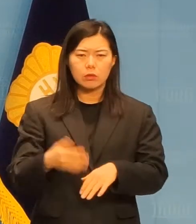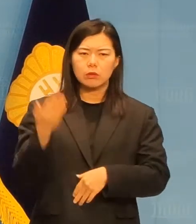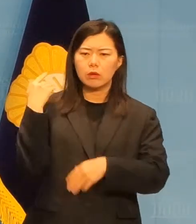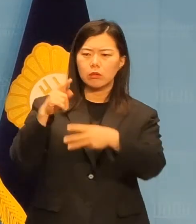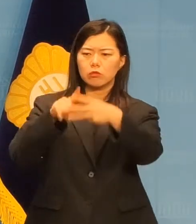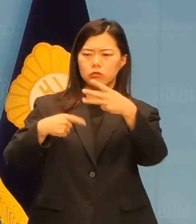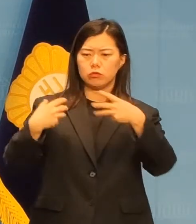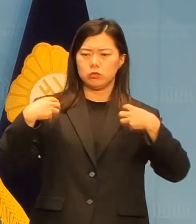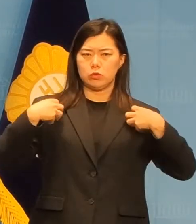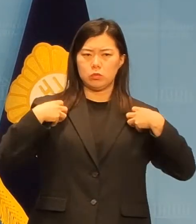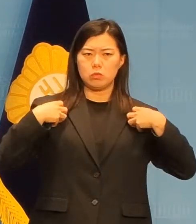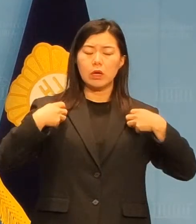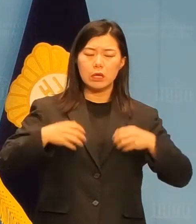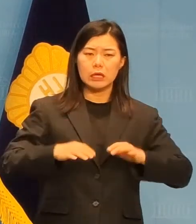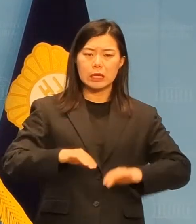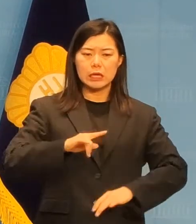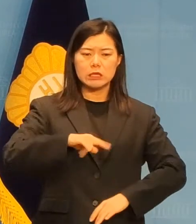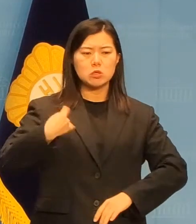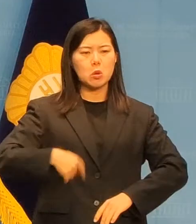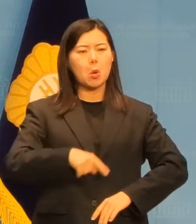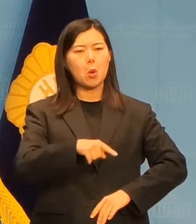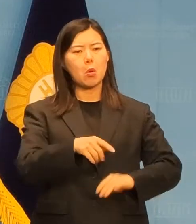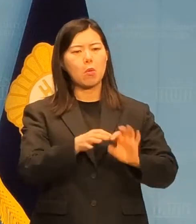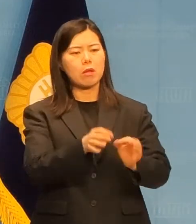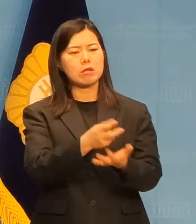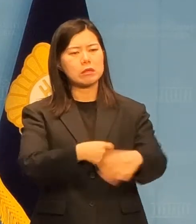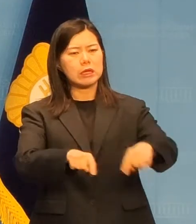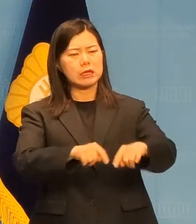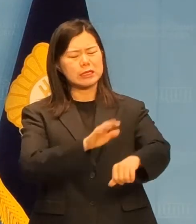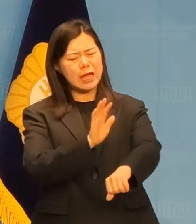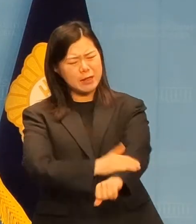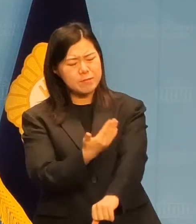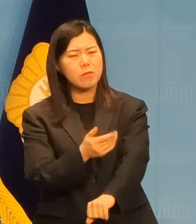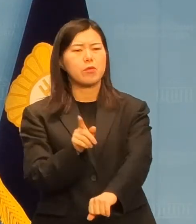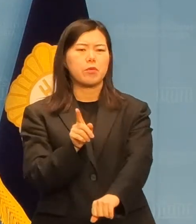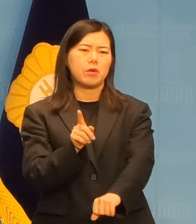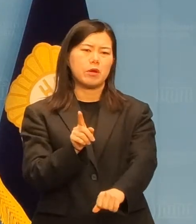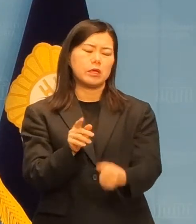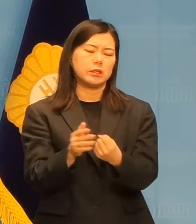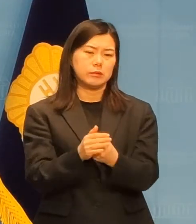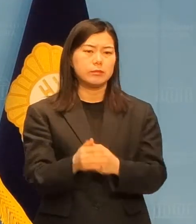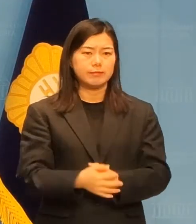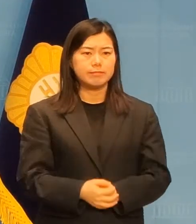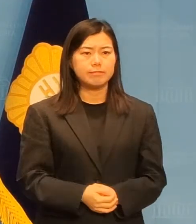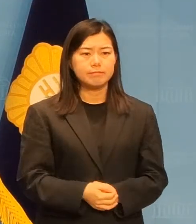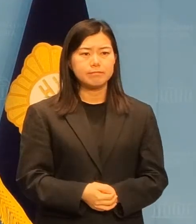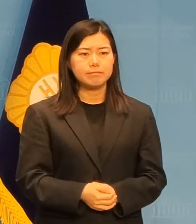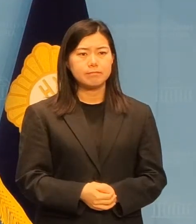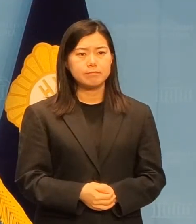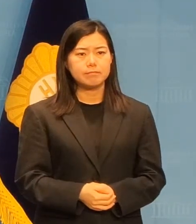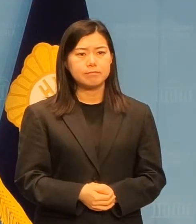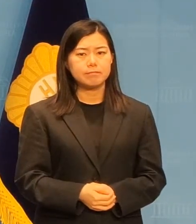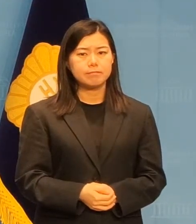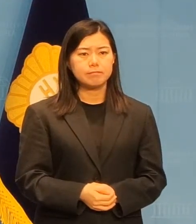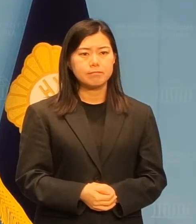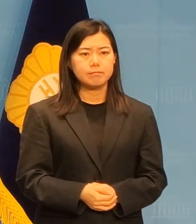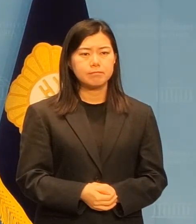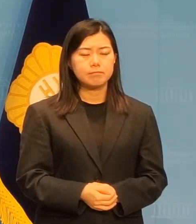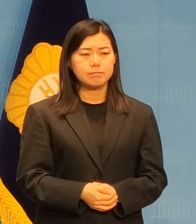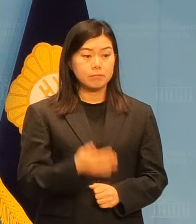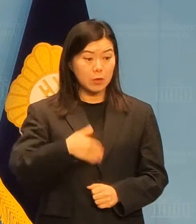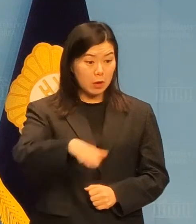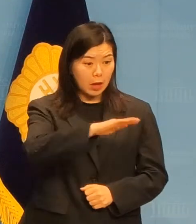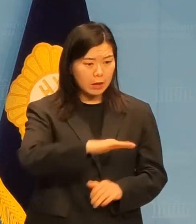정부가 내놓았던 대중국 정책, 잘못된 중국 정책 때문입니다. 그래서 이런 잘못된